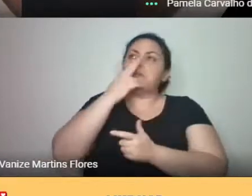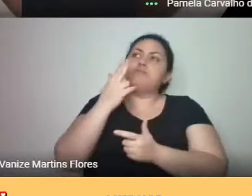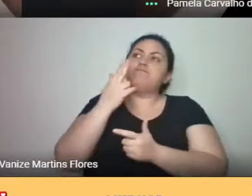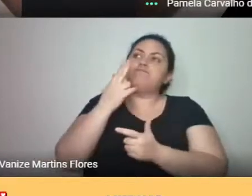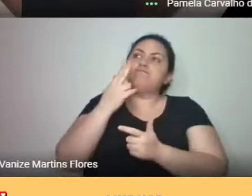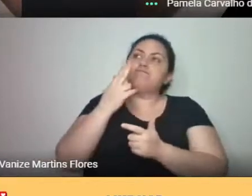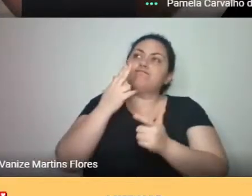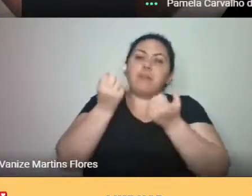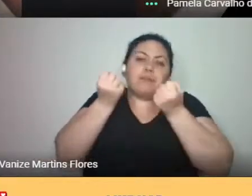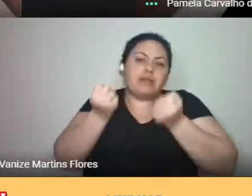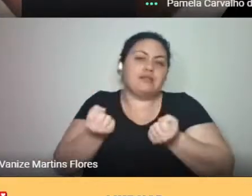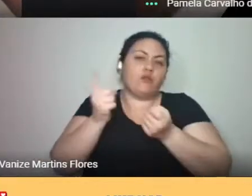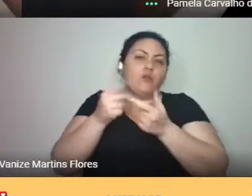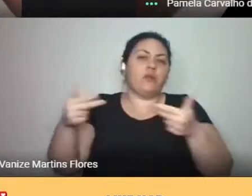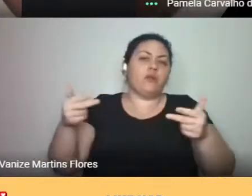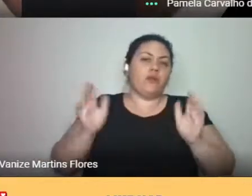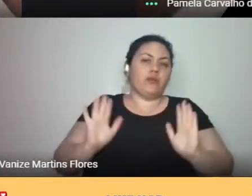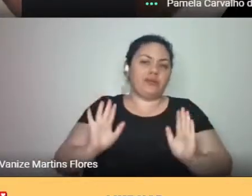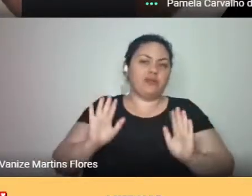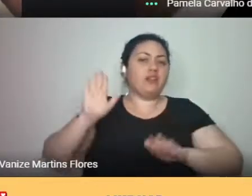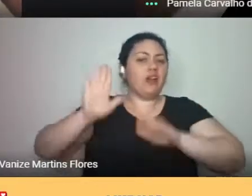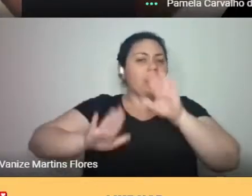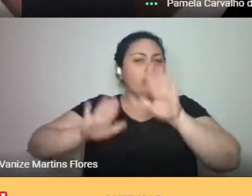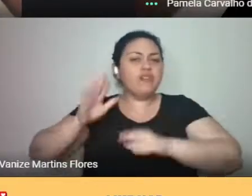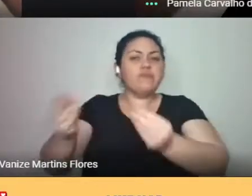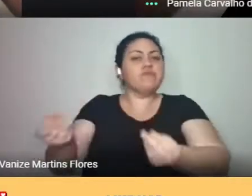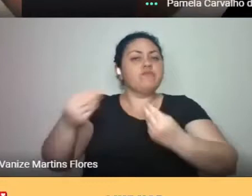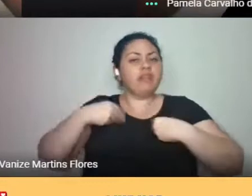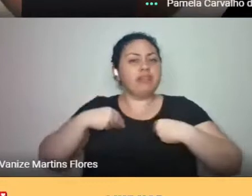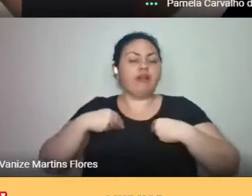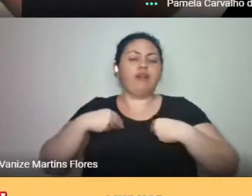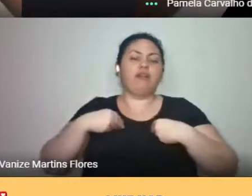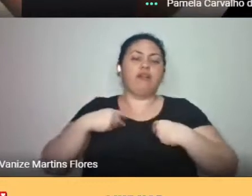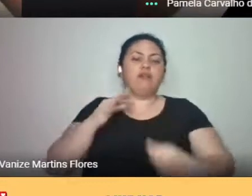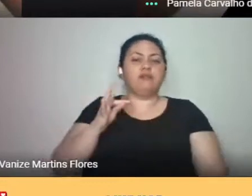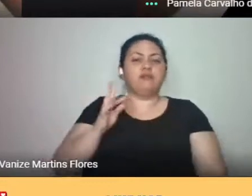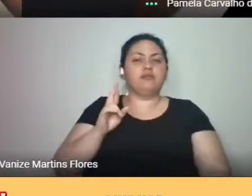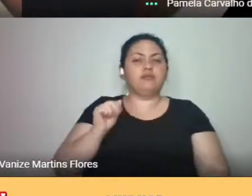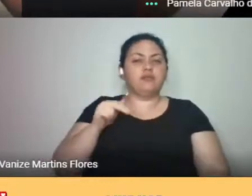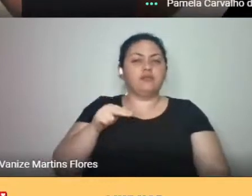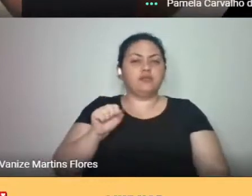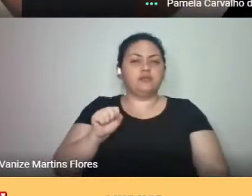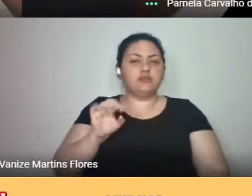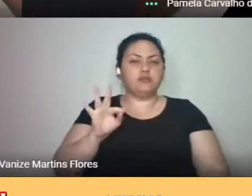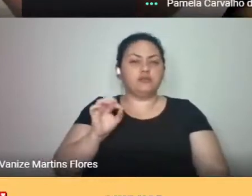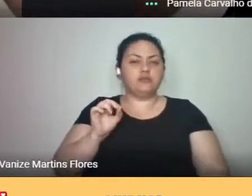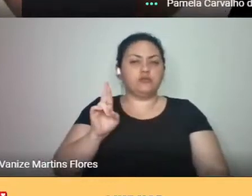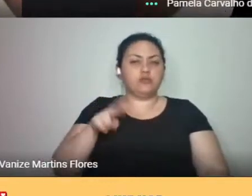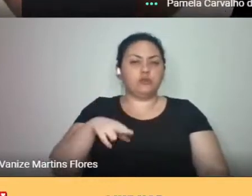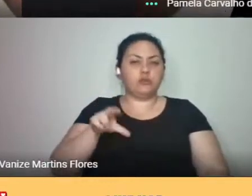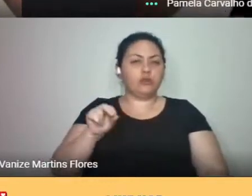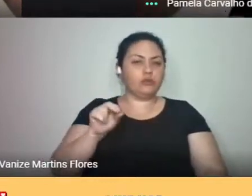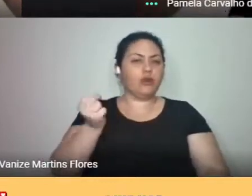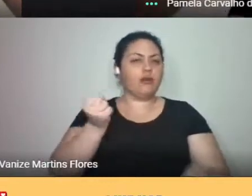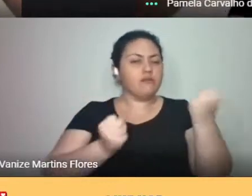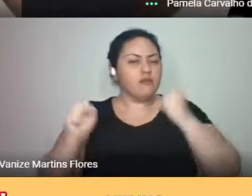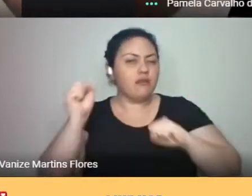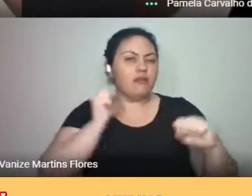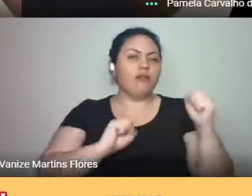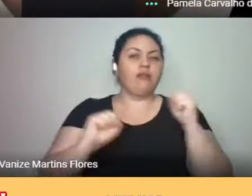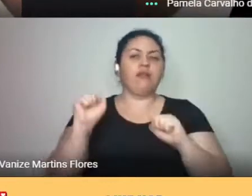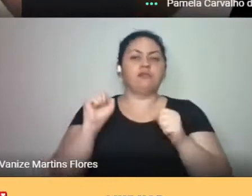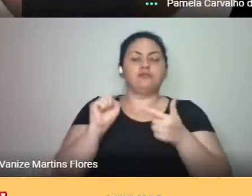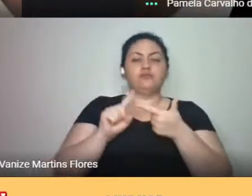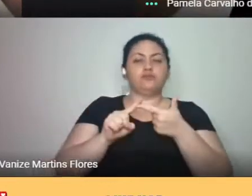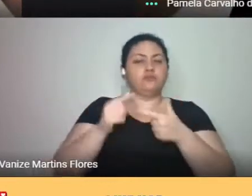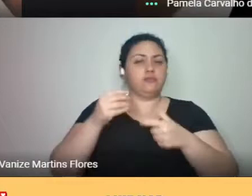muitas vezes pode ser provocado por transtornos de ansiedade, né? Pode provocar depressão. Então isso também nos tem um custo,